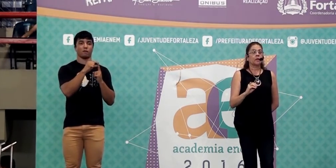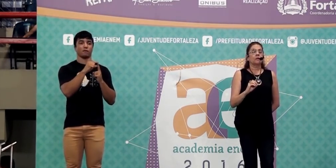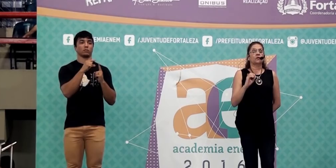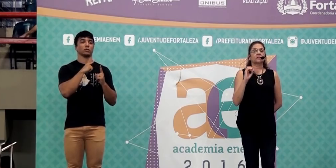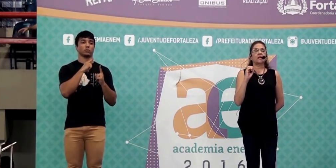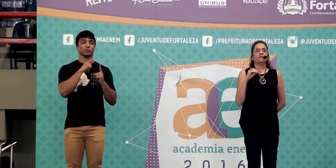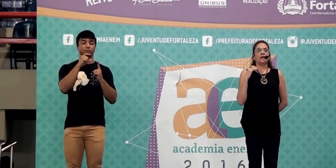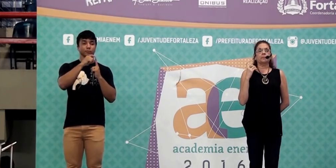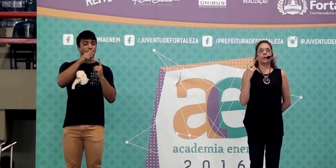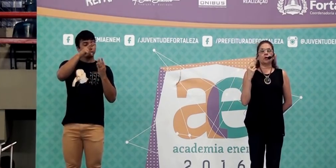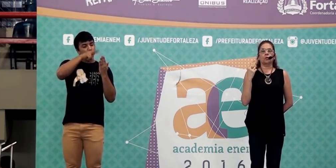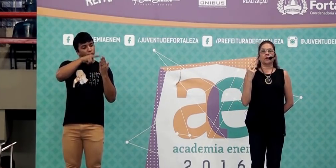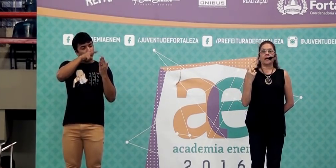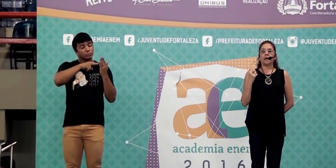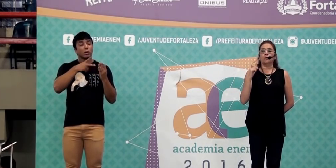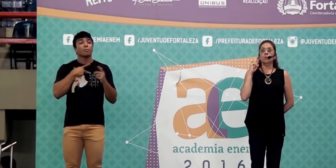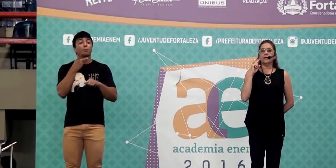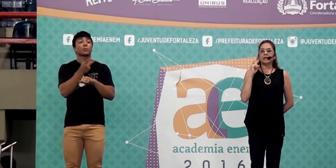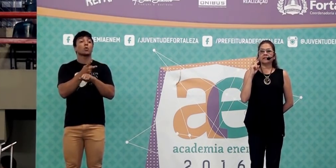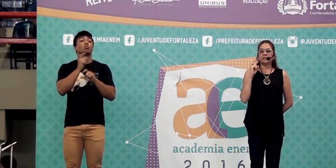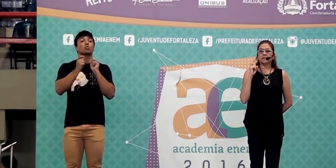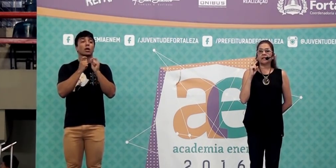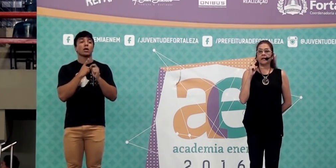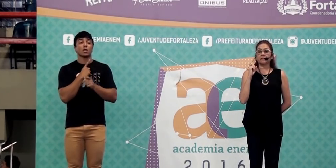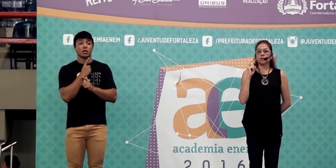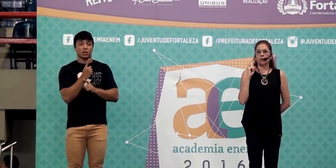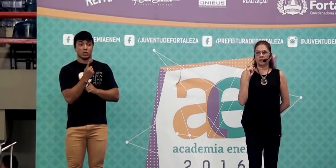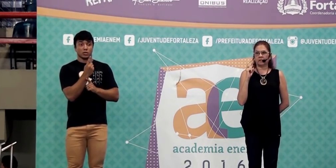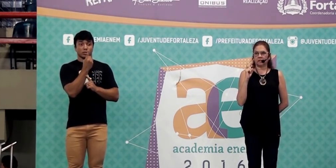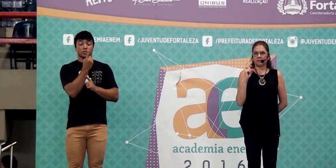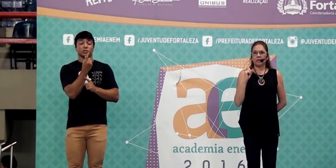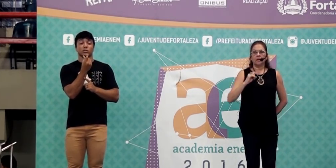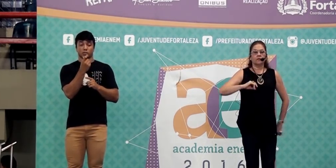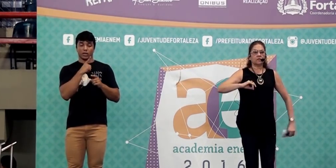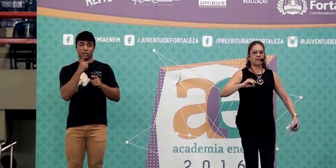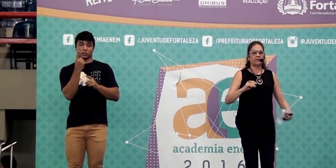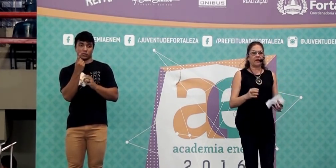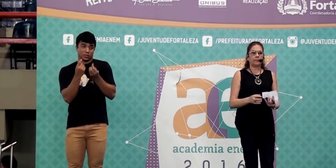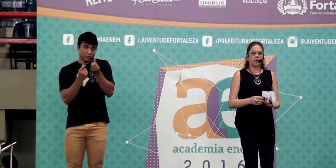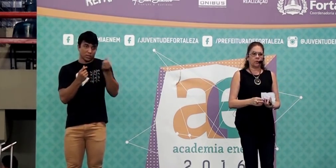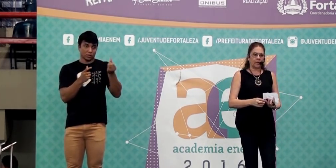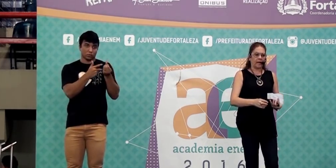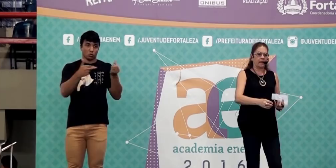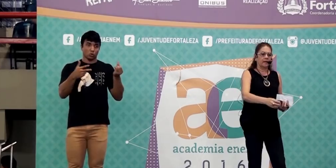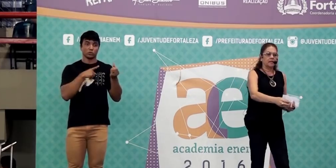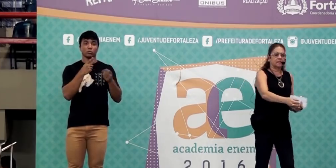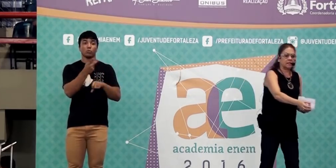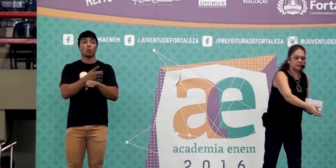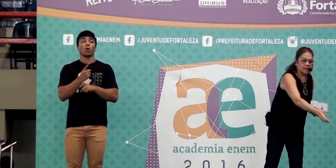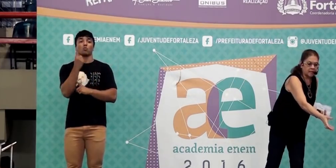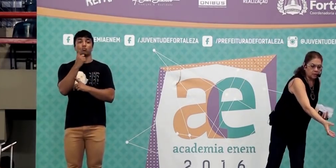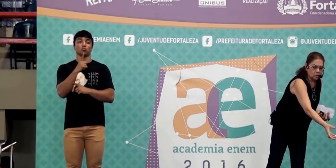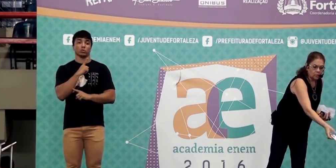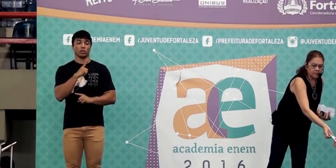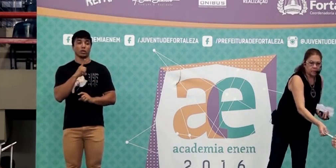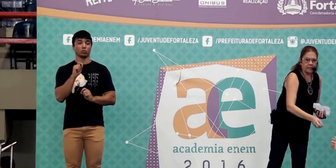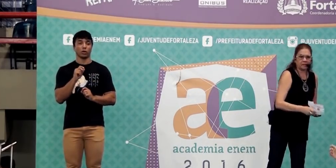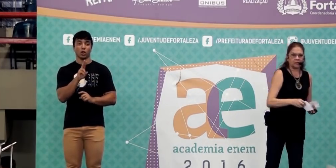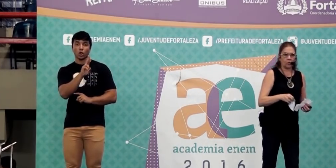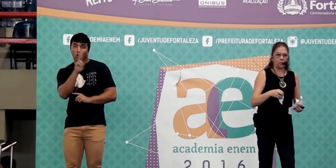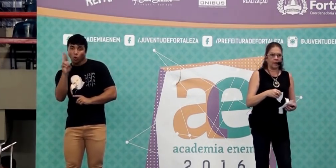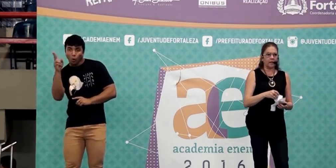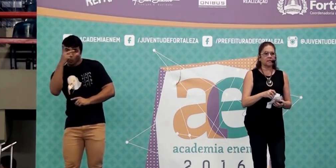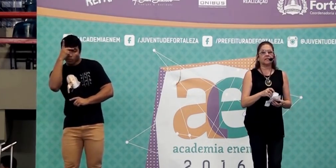palavras. Você vai procurar uma dessas 6 coisas. Você vai procurar se tem nome